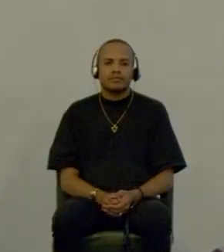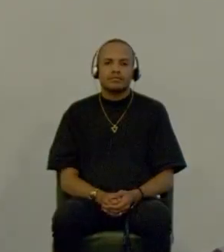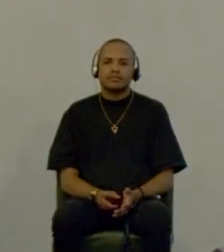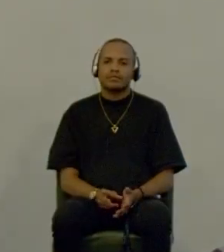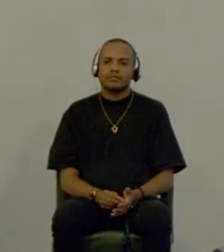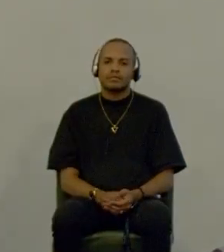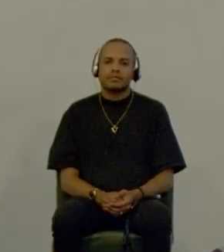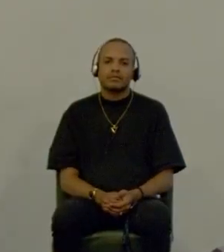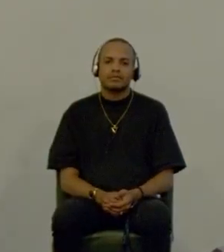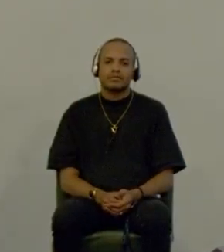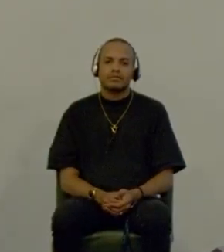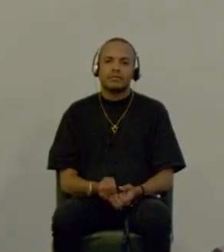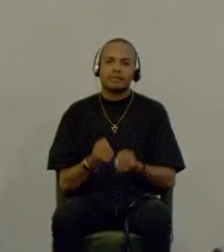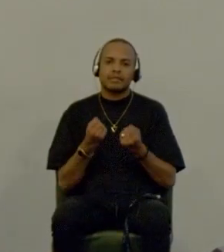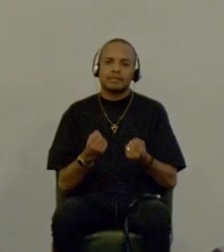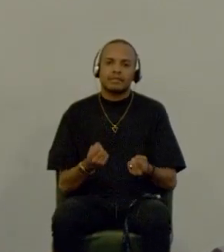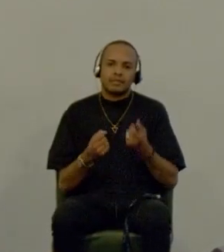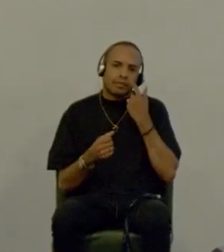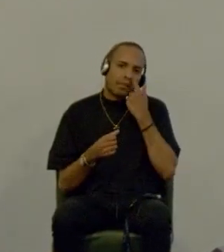Bom, boa noite.